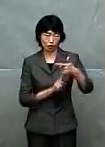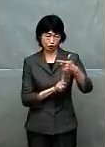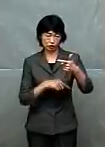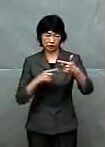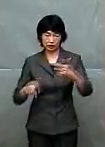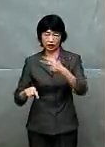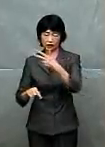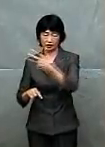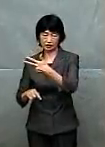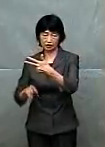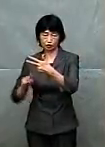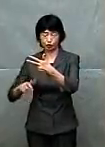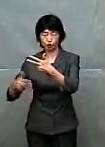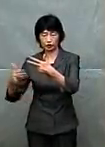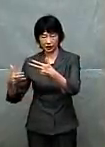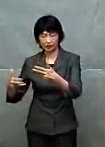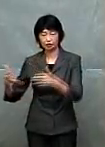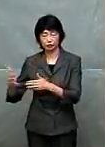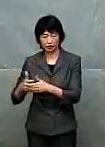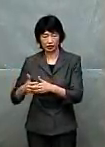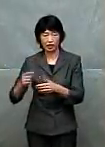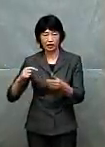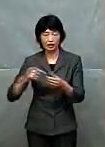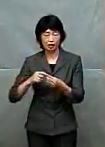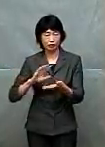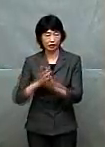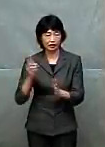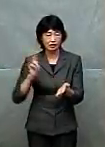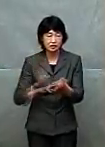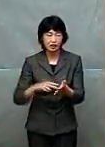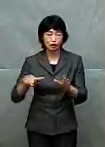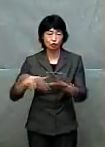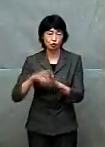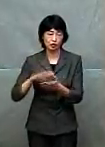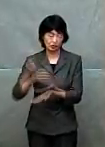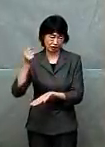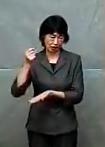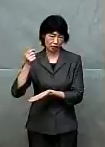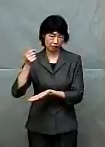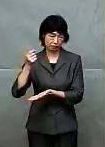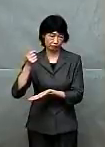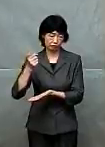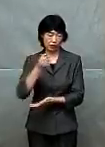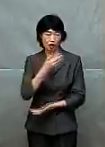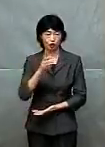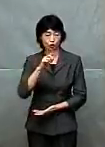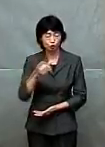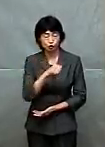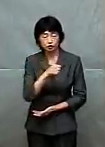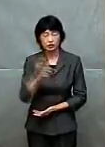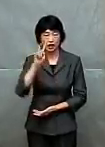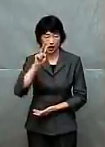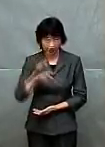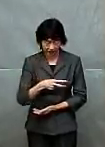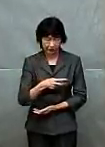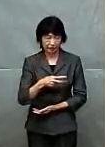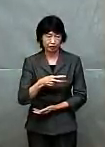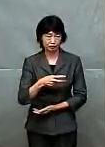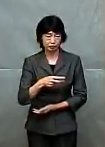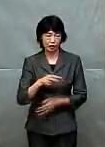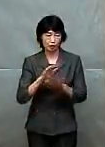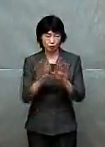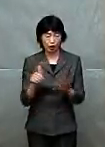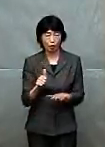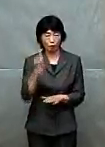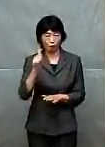まで、山形県指定文化財の群成明王立像など